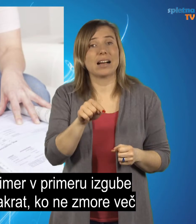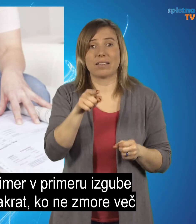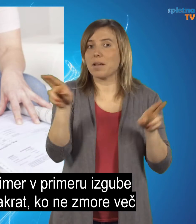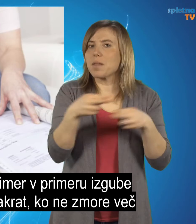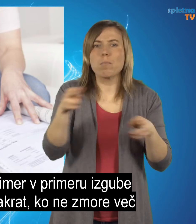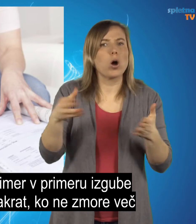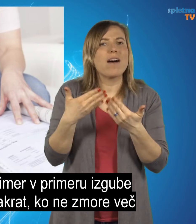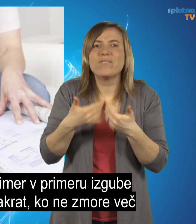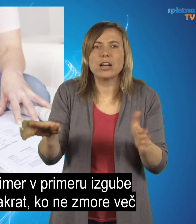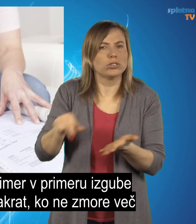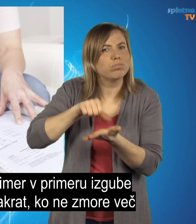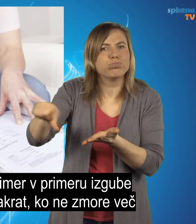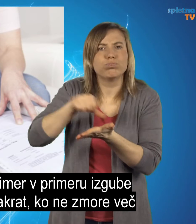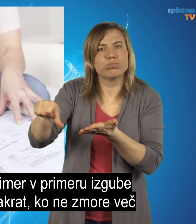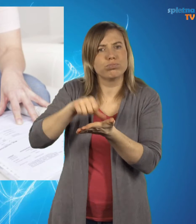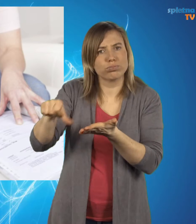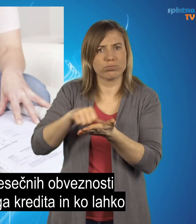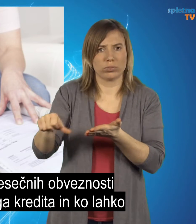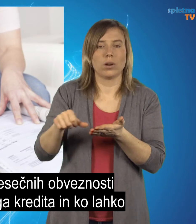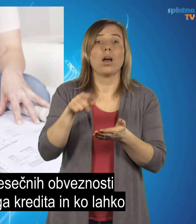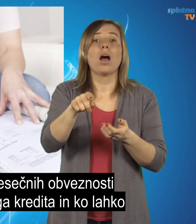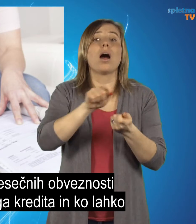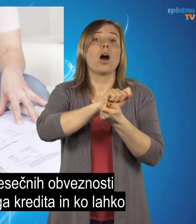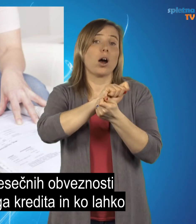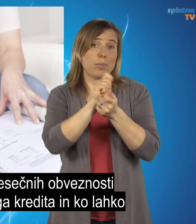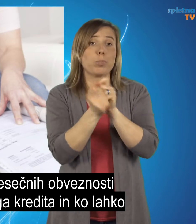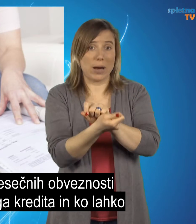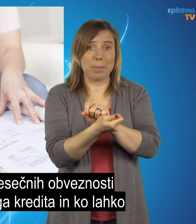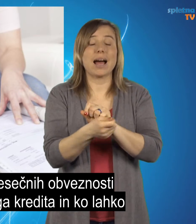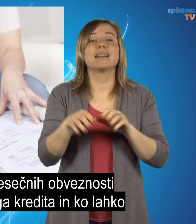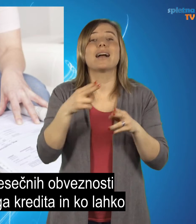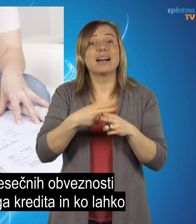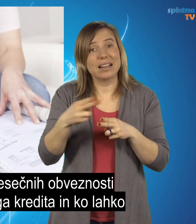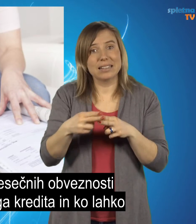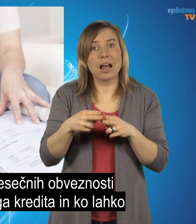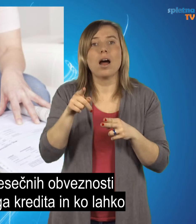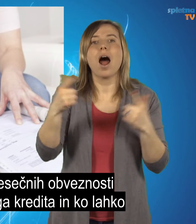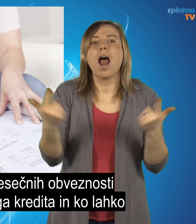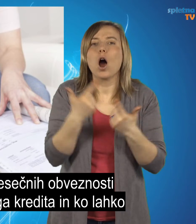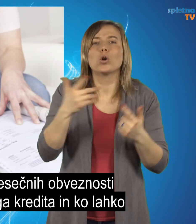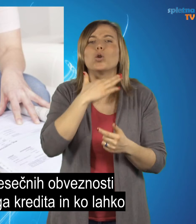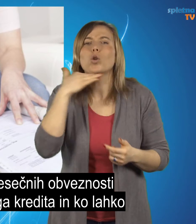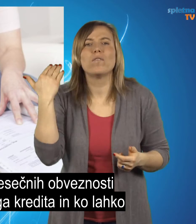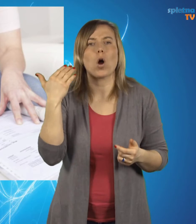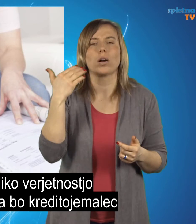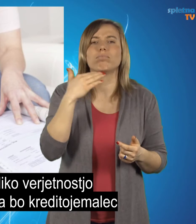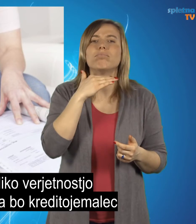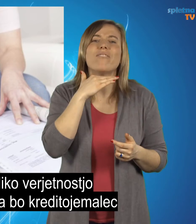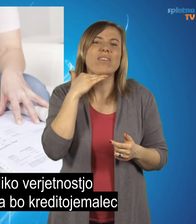Se pravi takrat, ko ne zmore več odplačevati mesečnih obveznosti reprogramiranega kredita in ko lahko z dovolj veliko